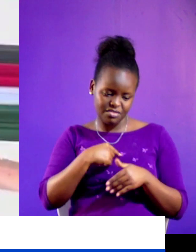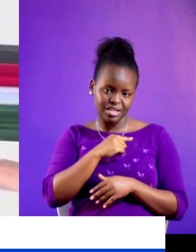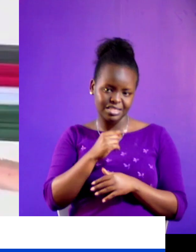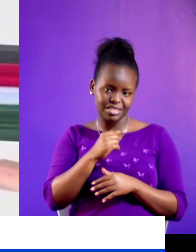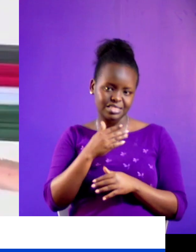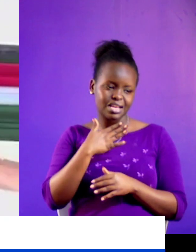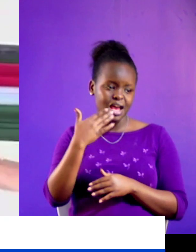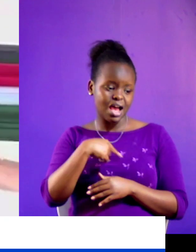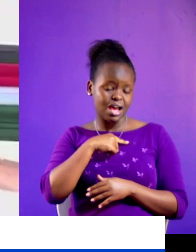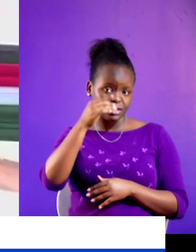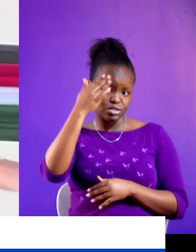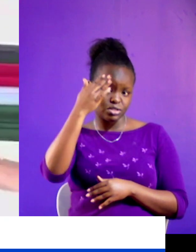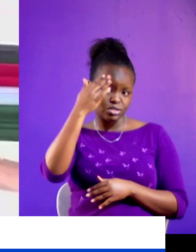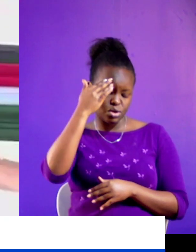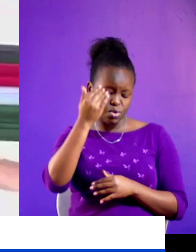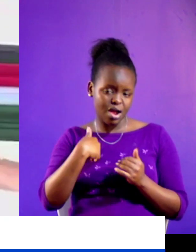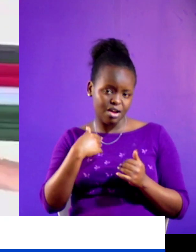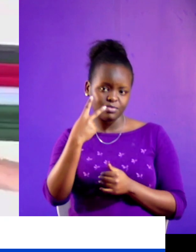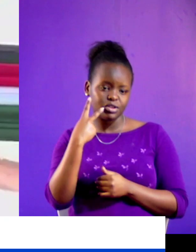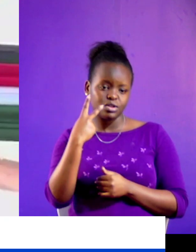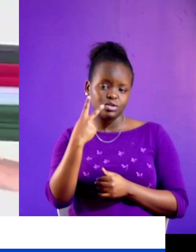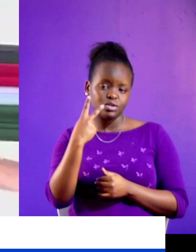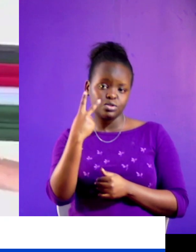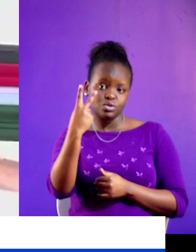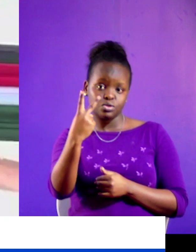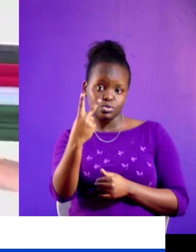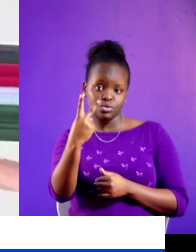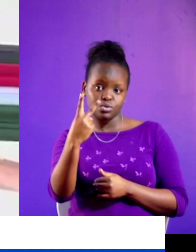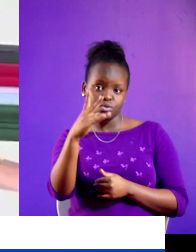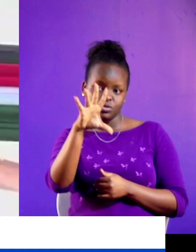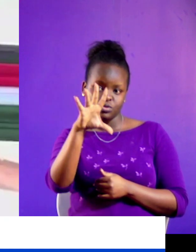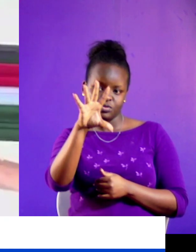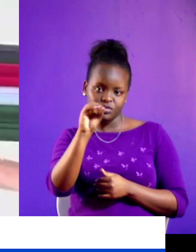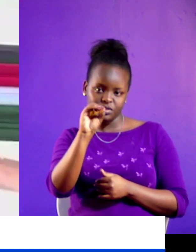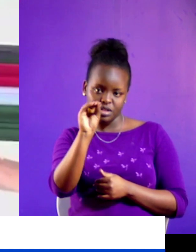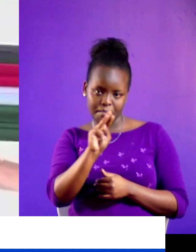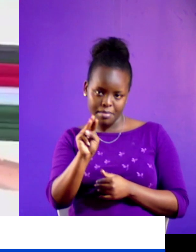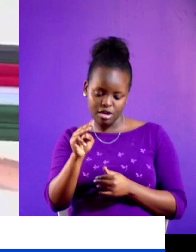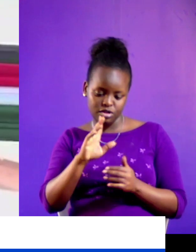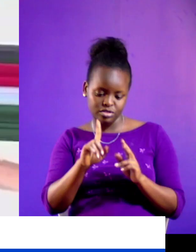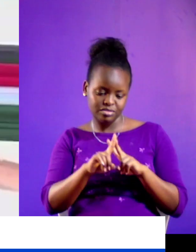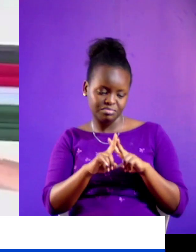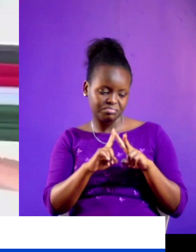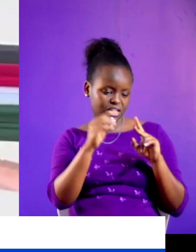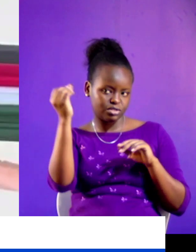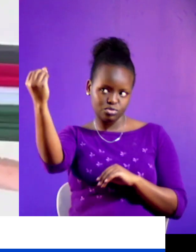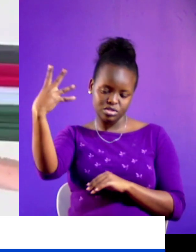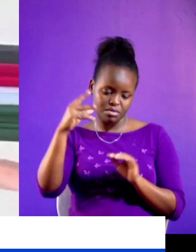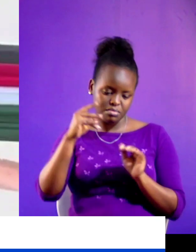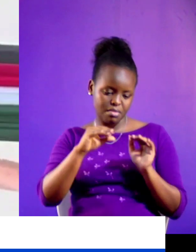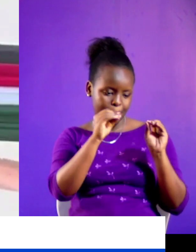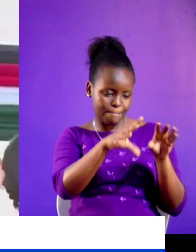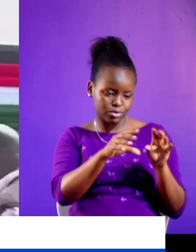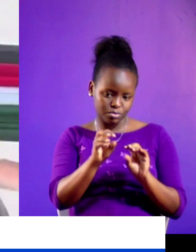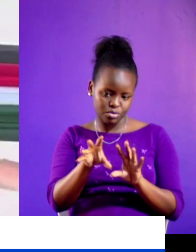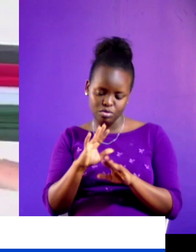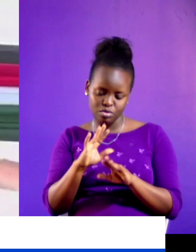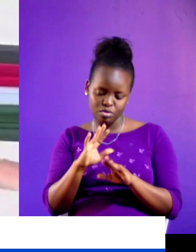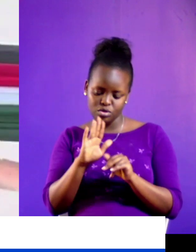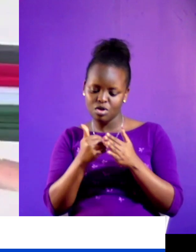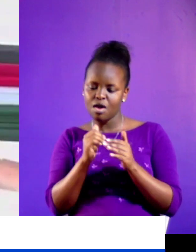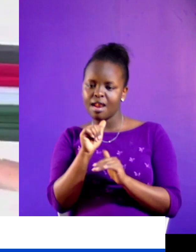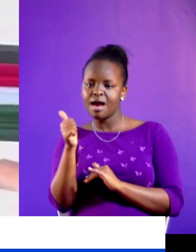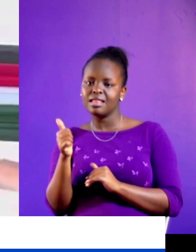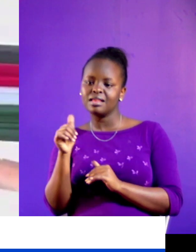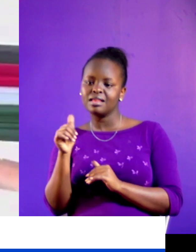tunajua tuko na milioni 250 zingine ambazo tunaanza kuweka stima, ikiwemo wale wengine wote